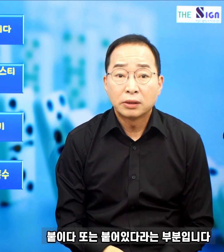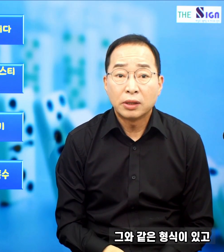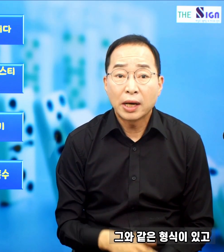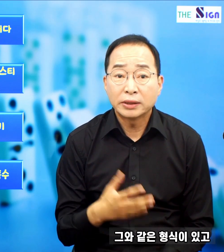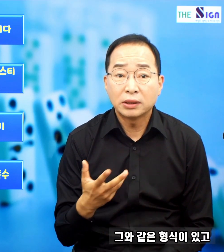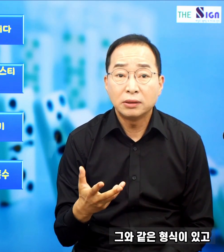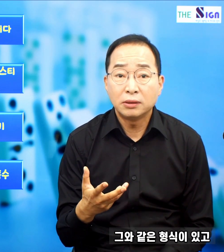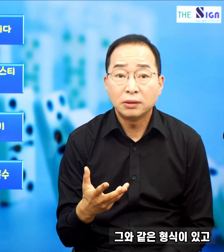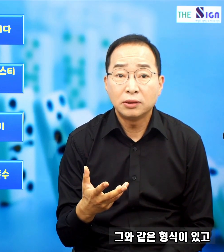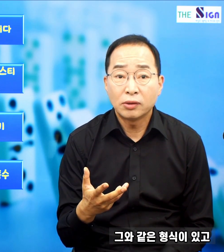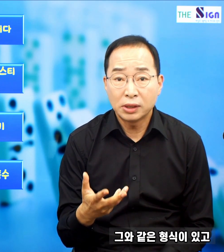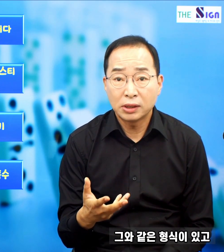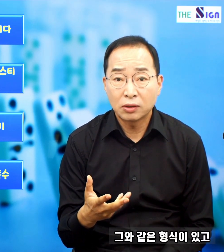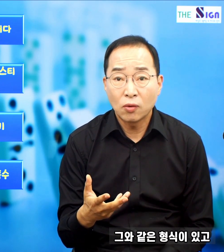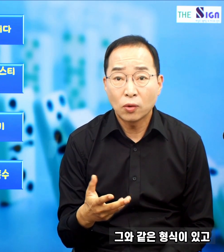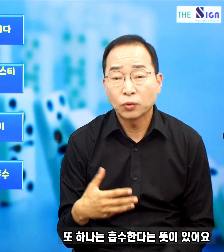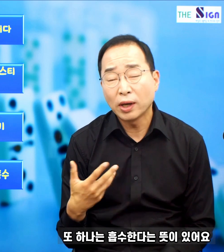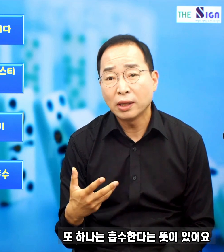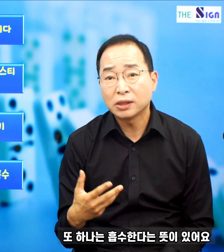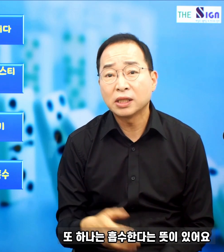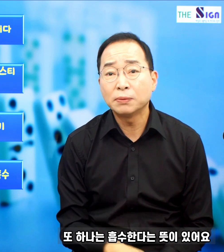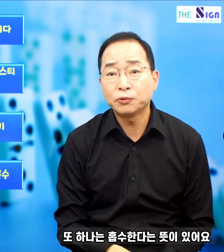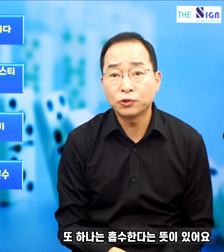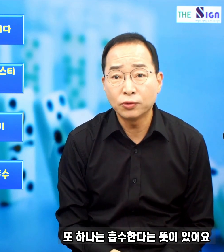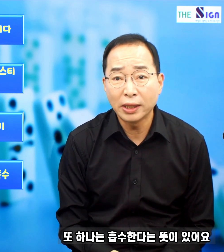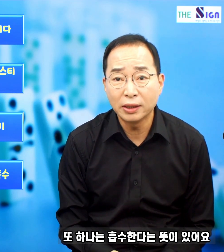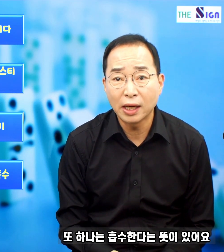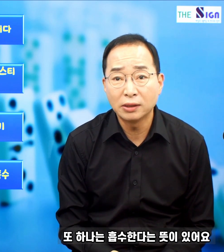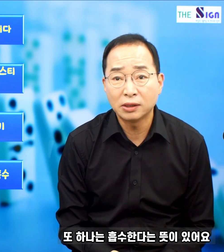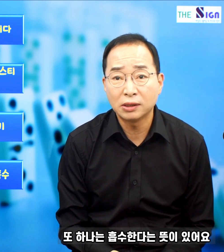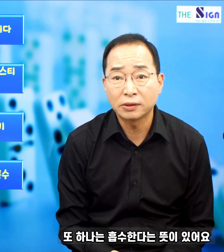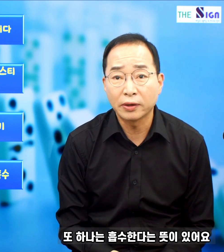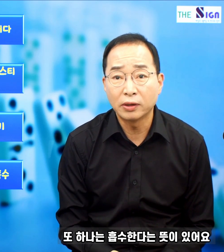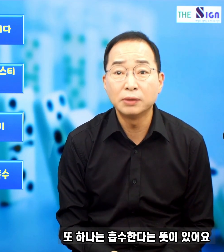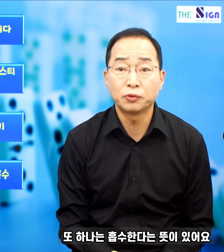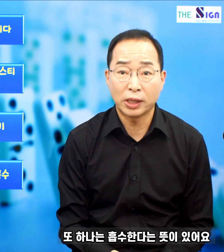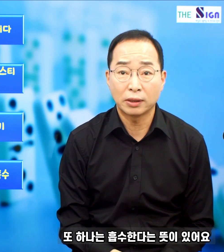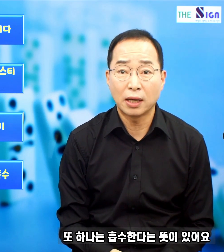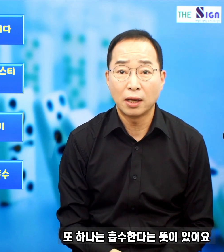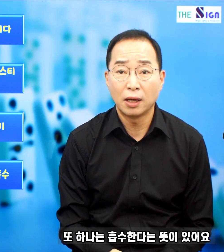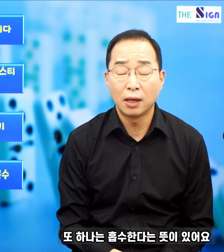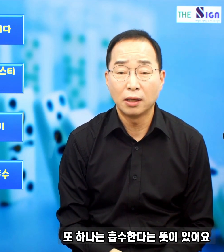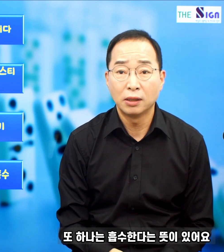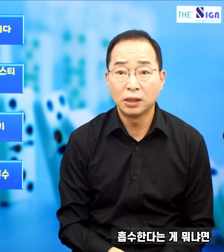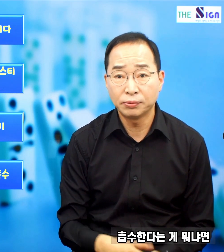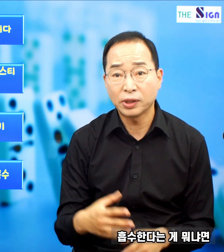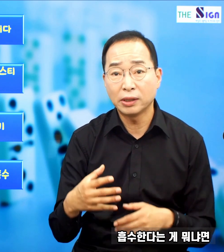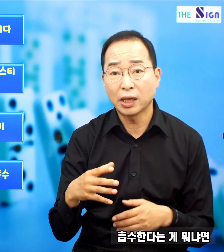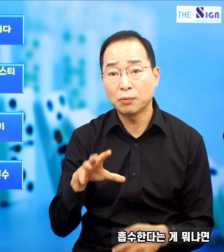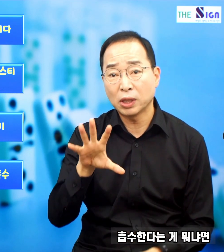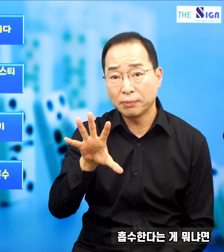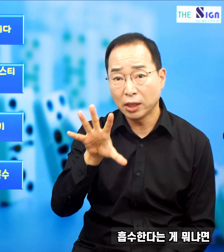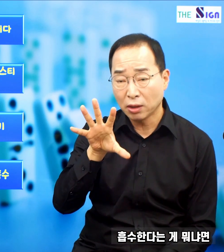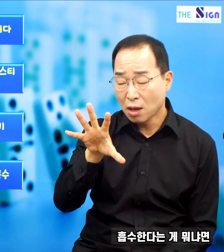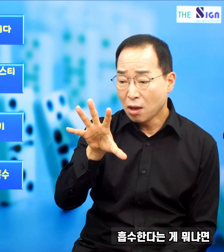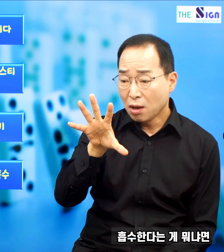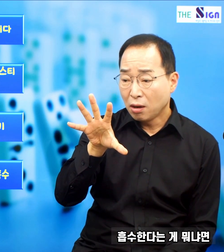그와 같은 형식이 있고, 또 하나 이제 흡수한다는 뜻이 있어요. 흡수한다. 흡수한다는 게 뭐냐면,